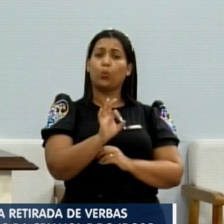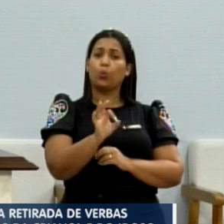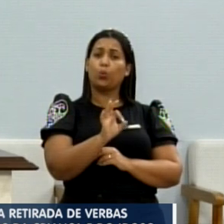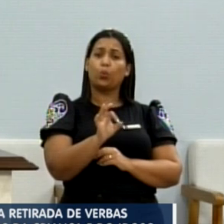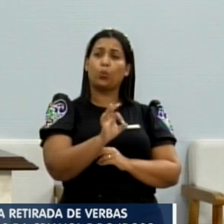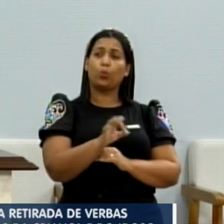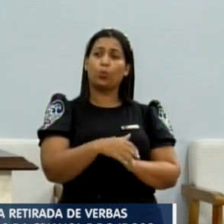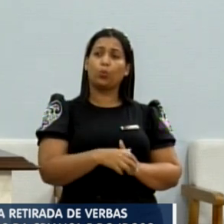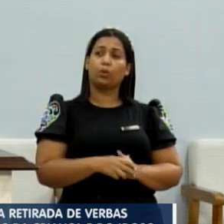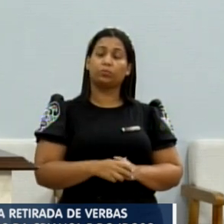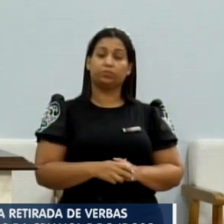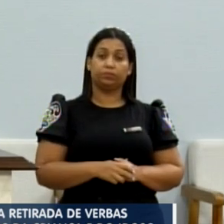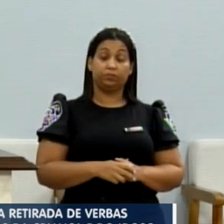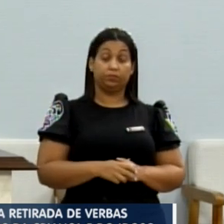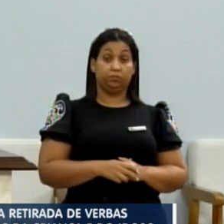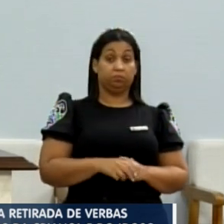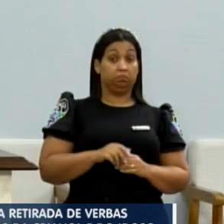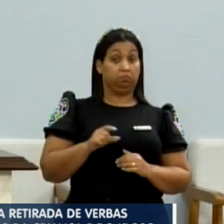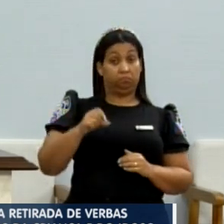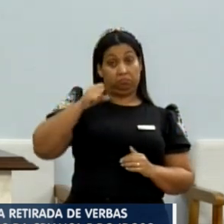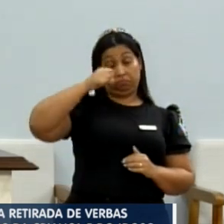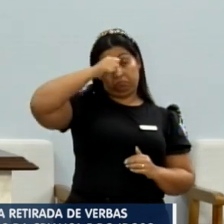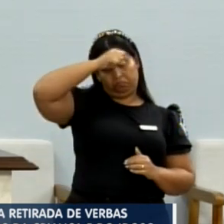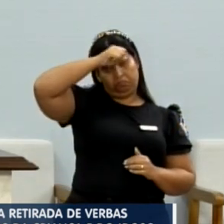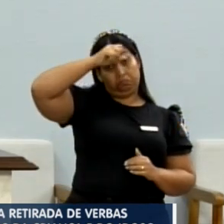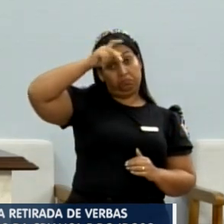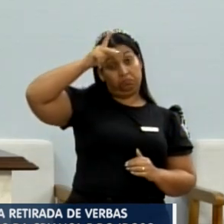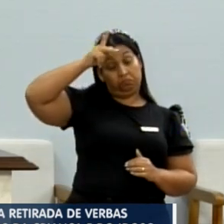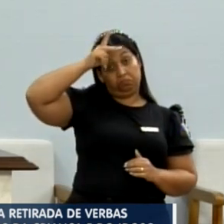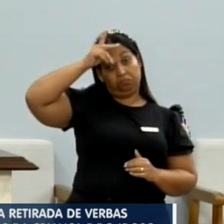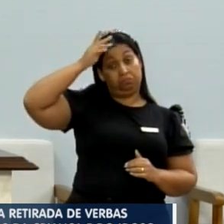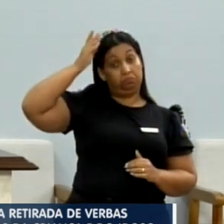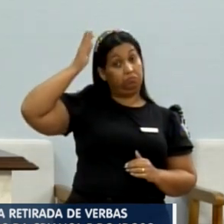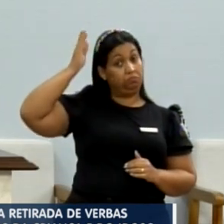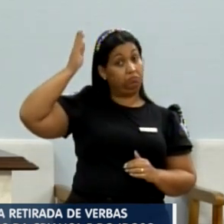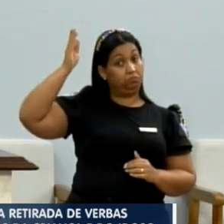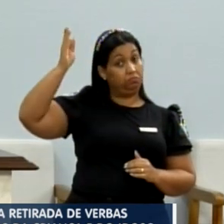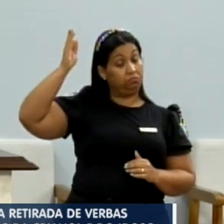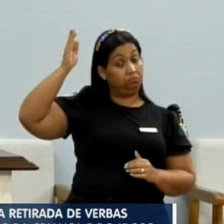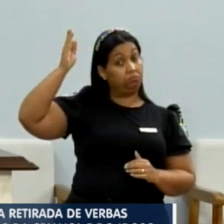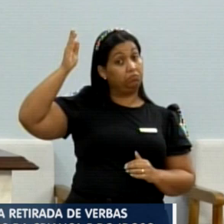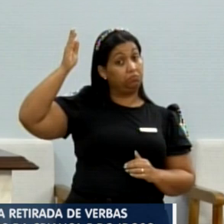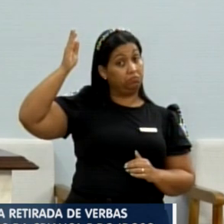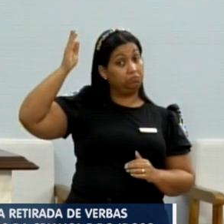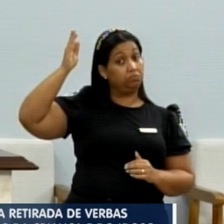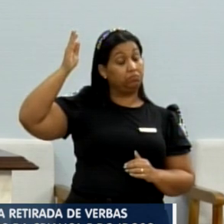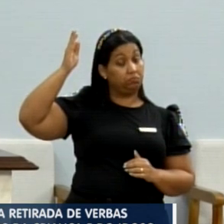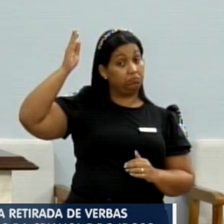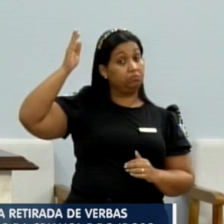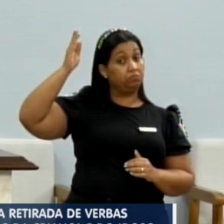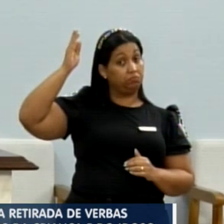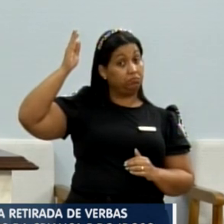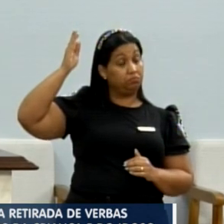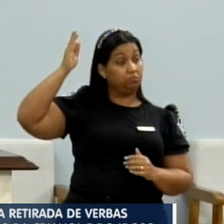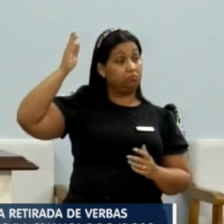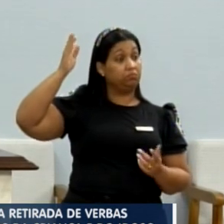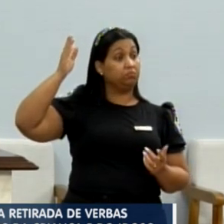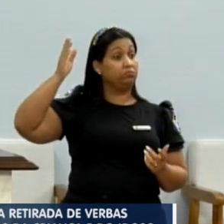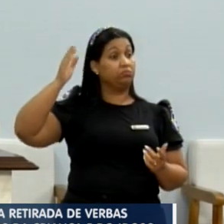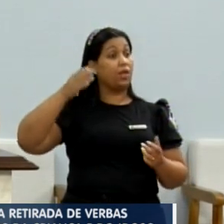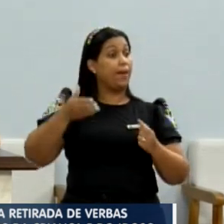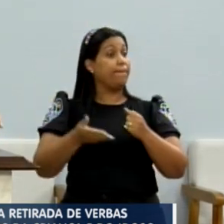consultados o governo o Executivo Municipal o secretário Martinho se baseou em uma